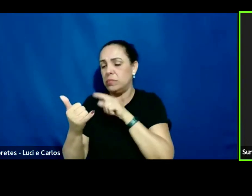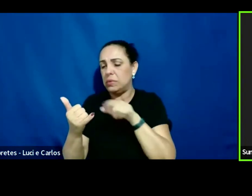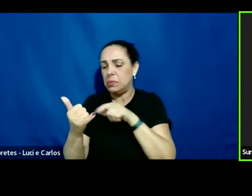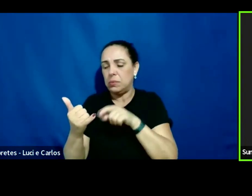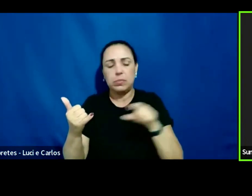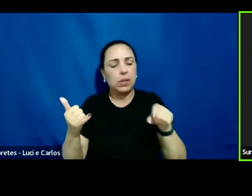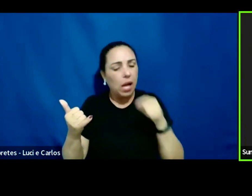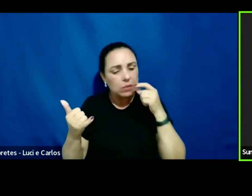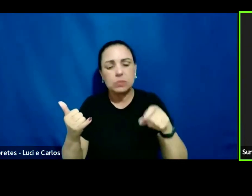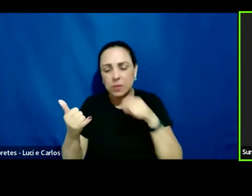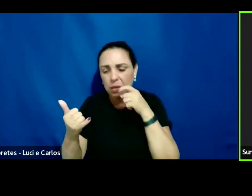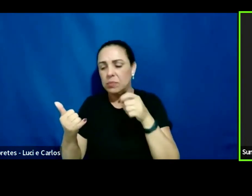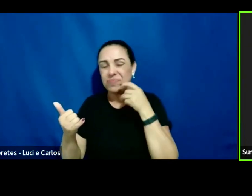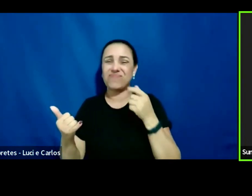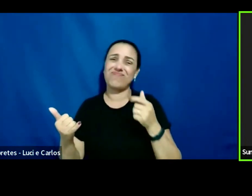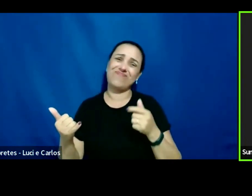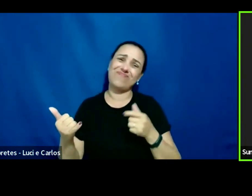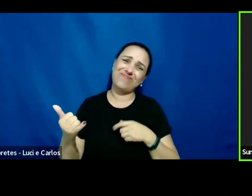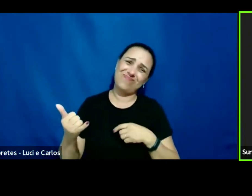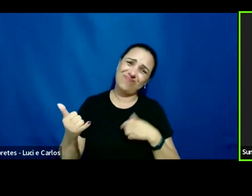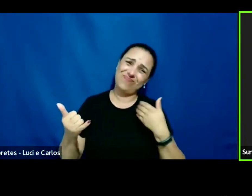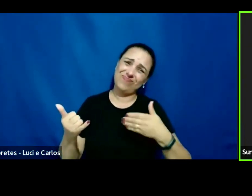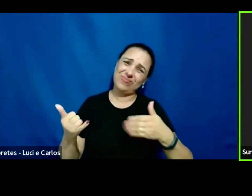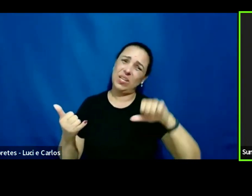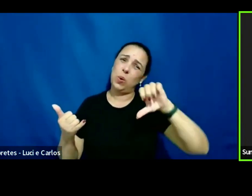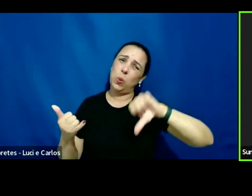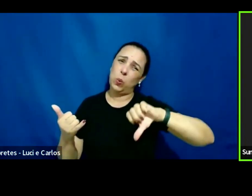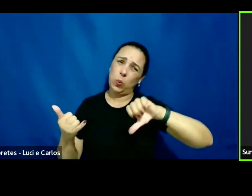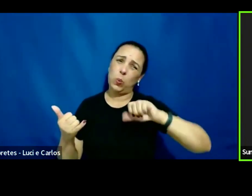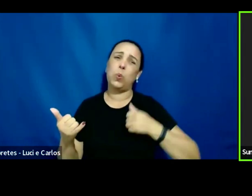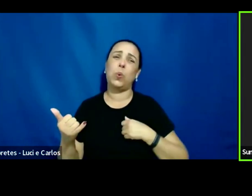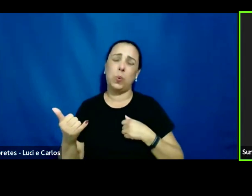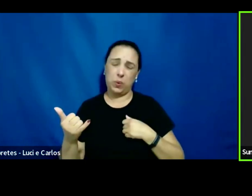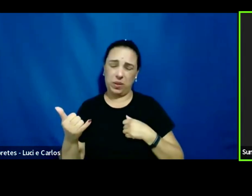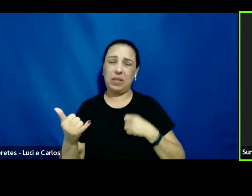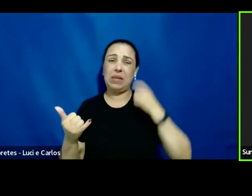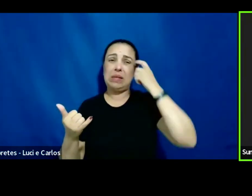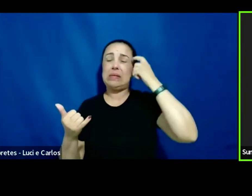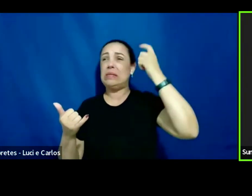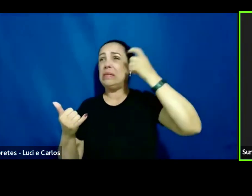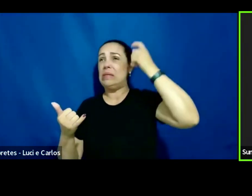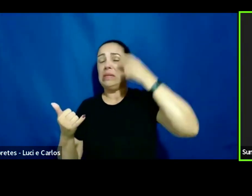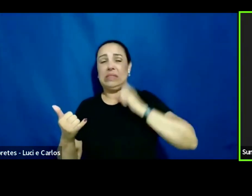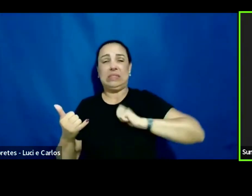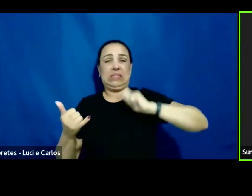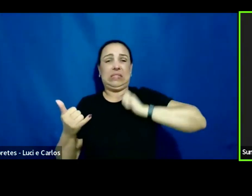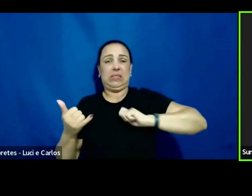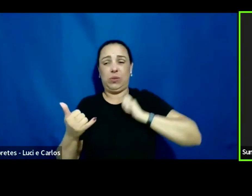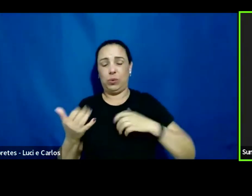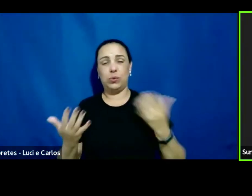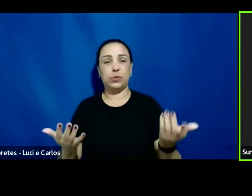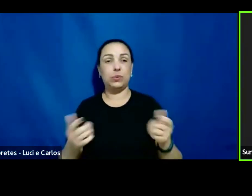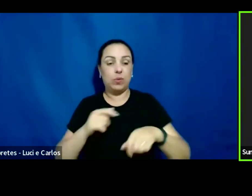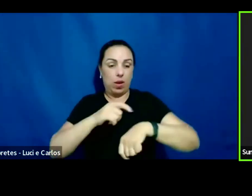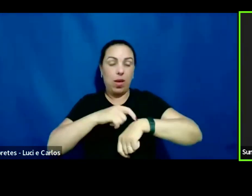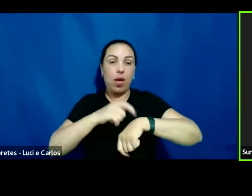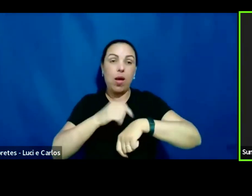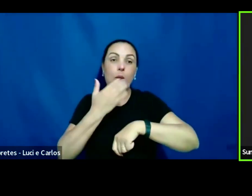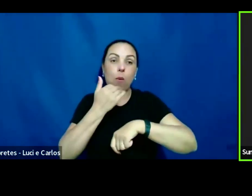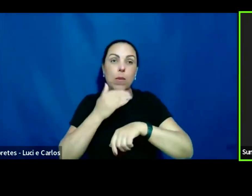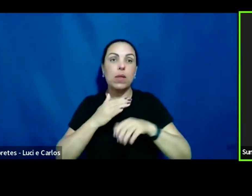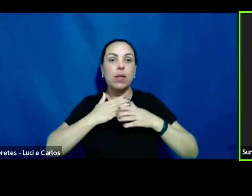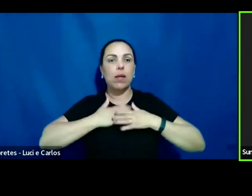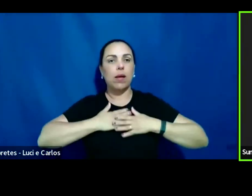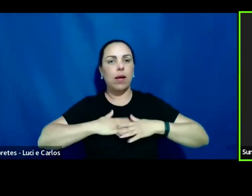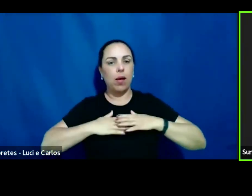o jejum intermitente, ajuda muito a prevenir trombose. Uma coisa que a Organização Mundial da Saúde